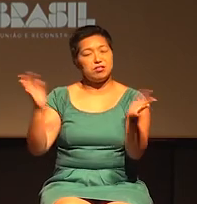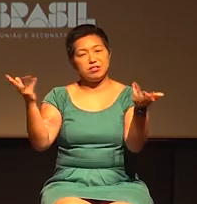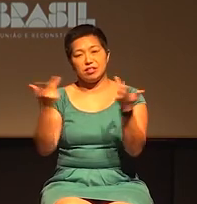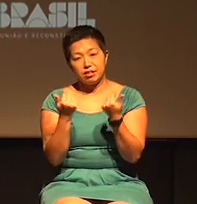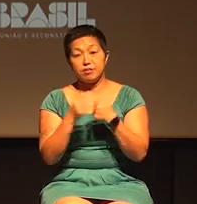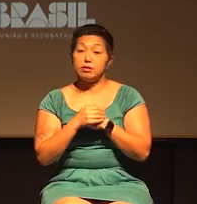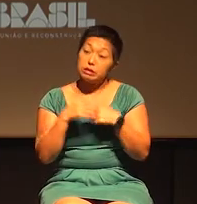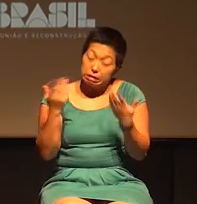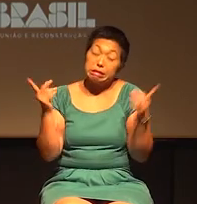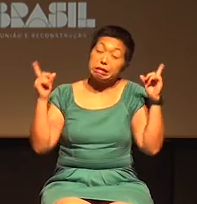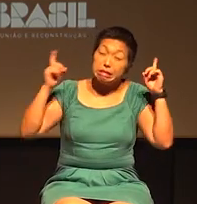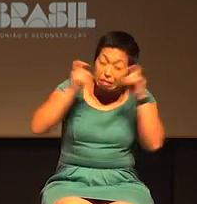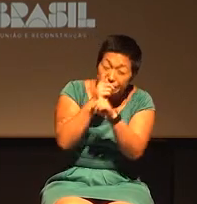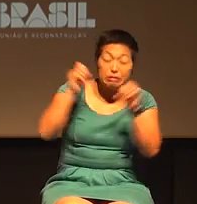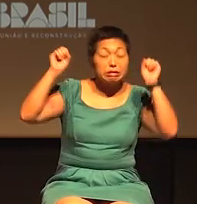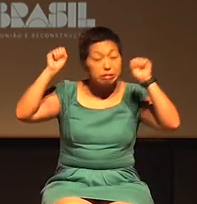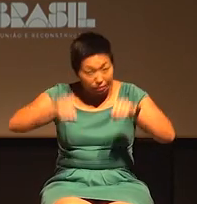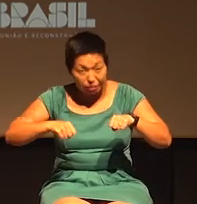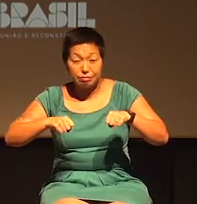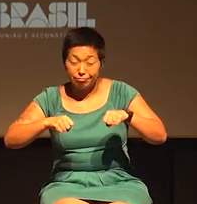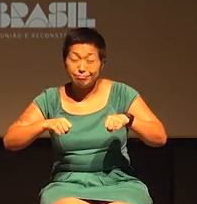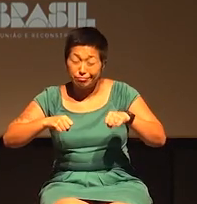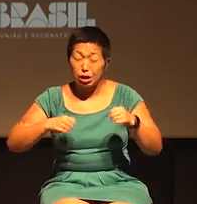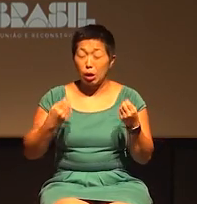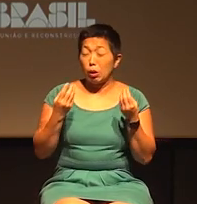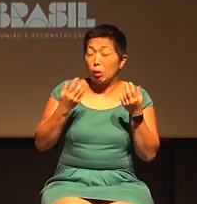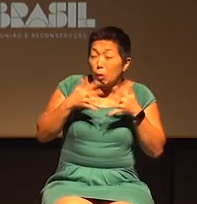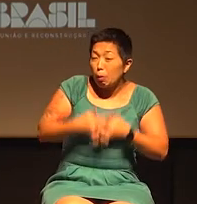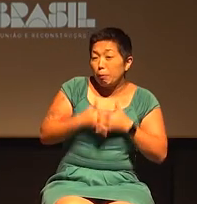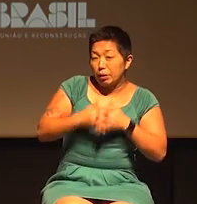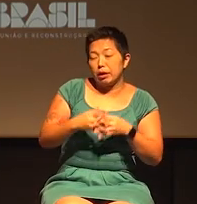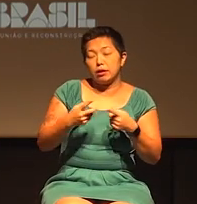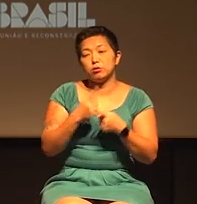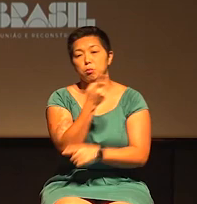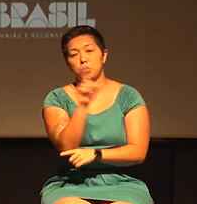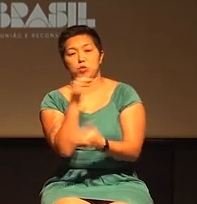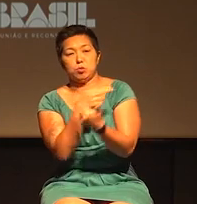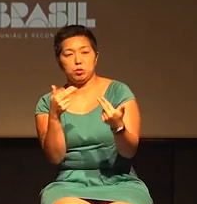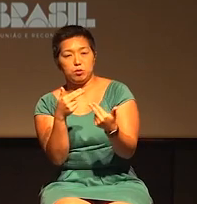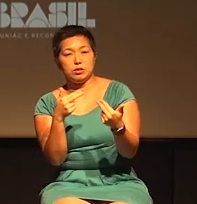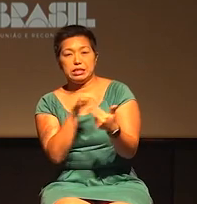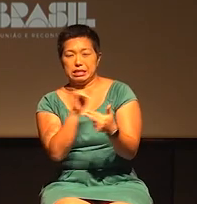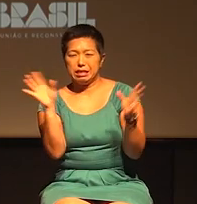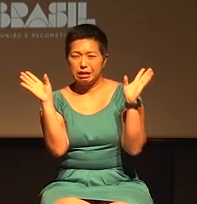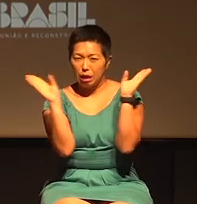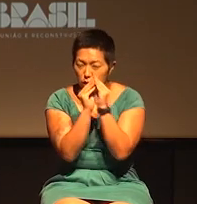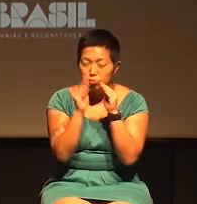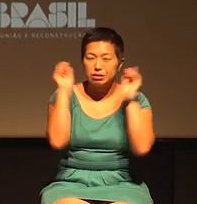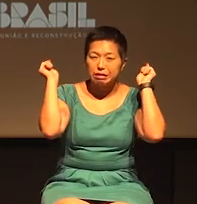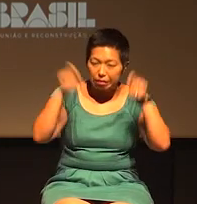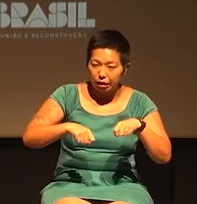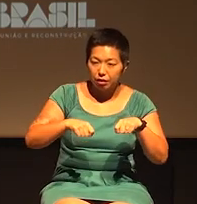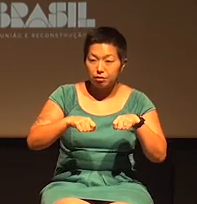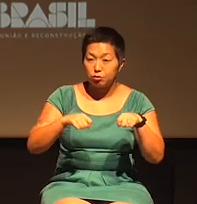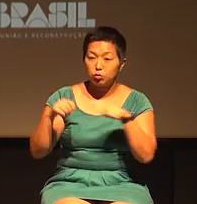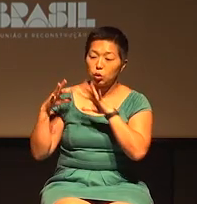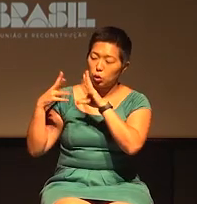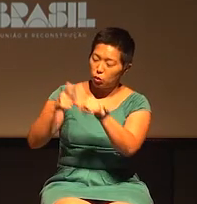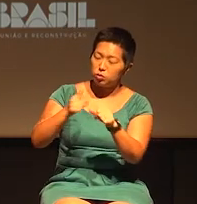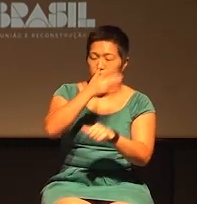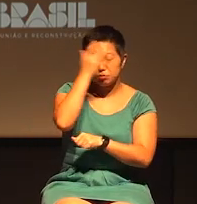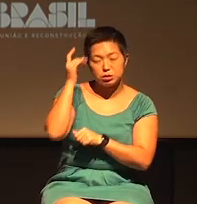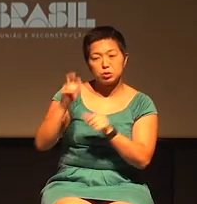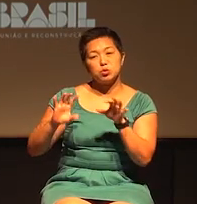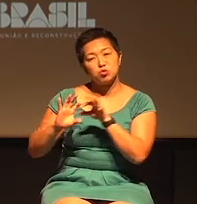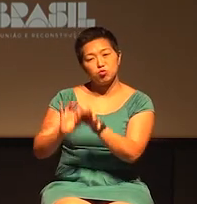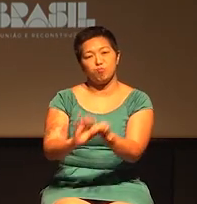dinheiro da P é difícil lidar com esse dilema é bem difícil e por último se a gente consegue abreviar com todo mundo junto é